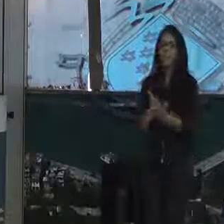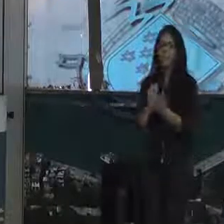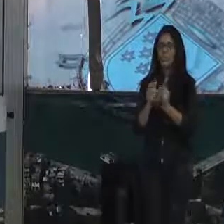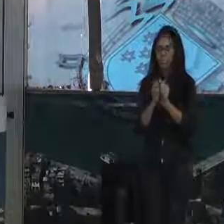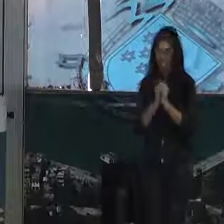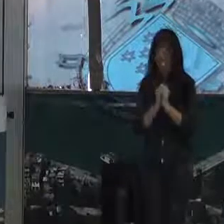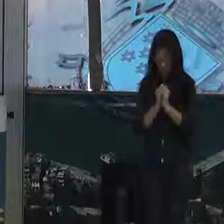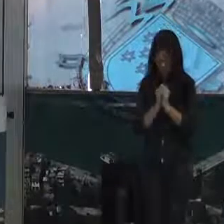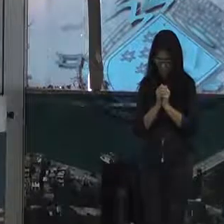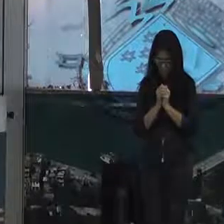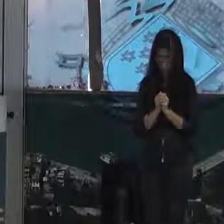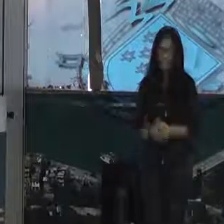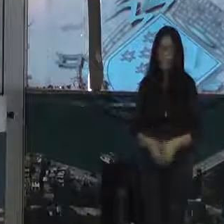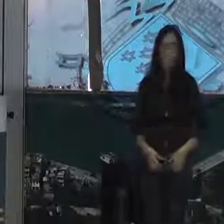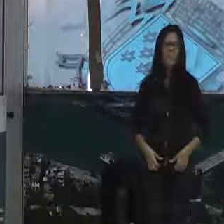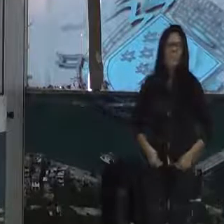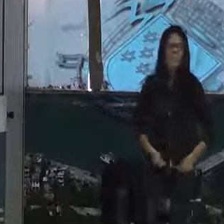Amém. Amém.